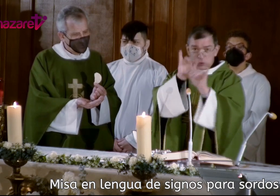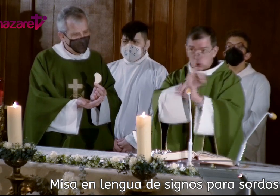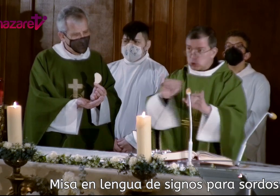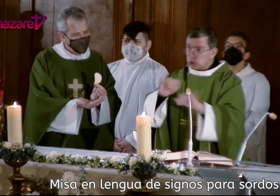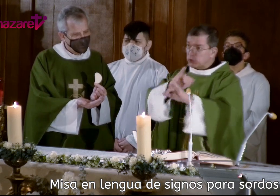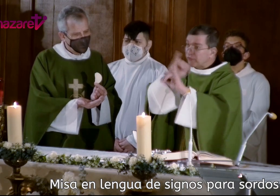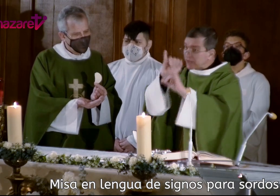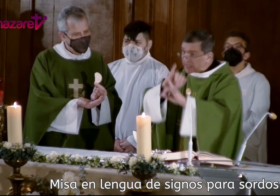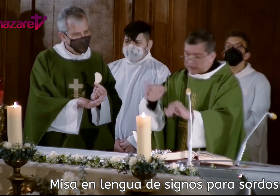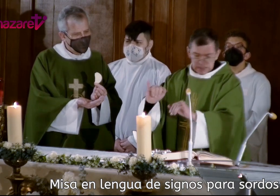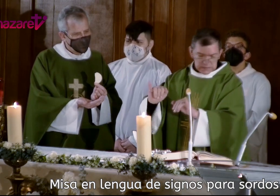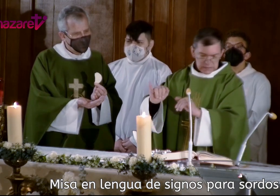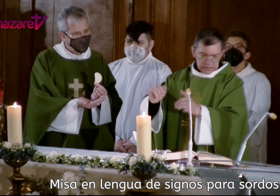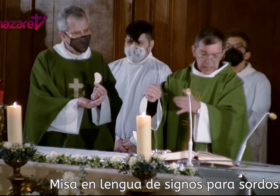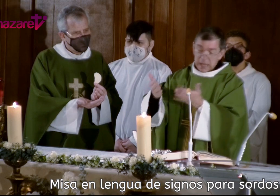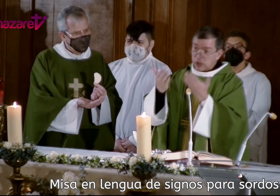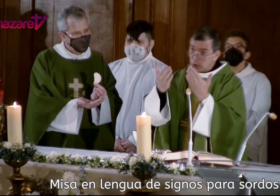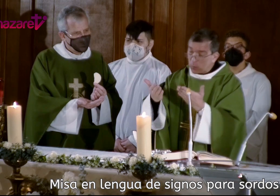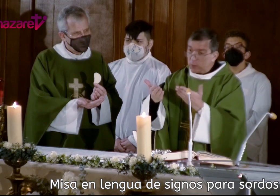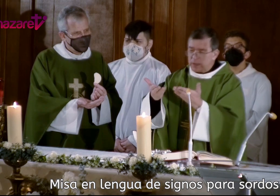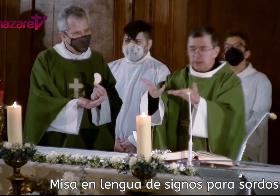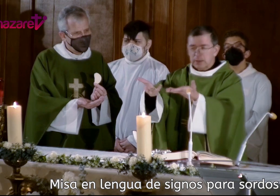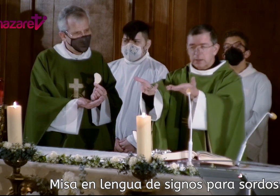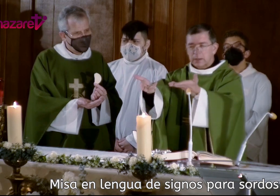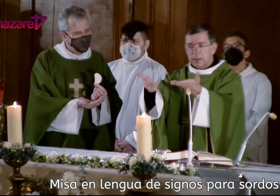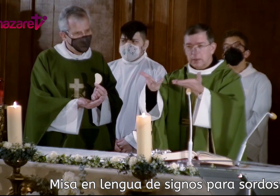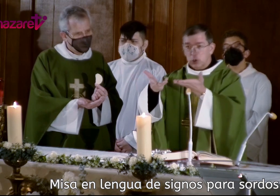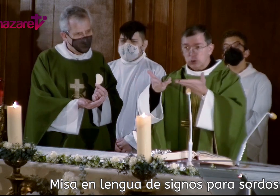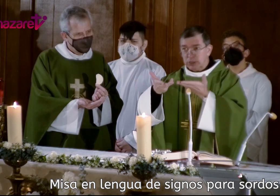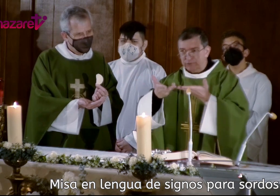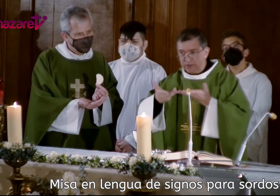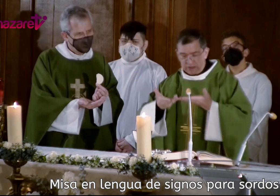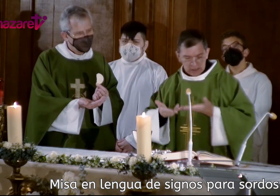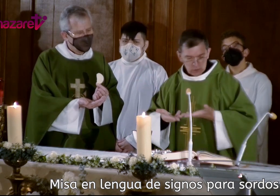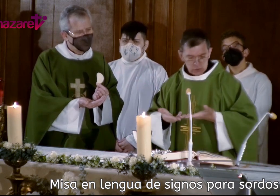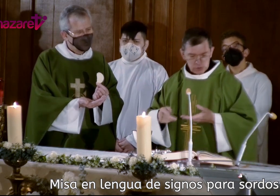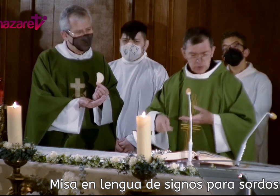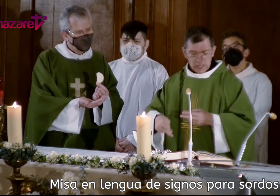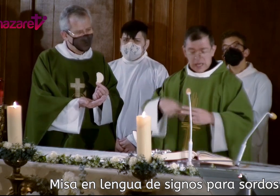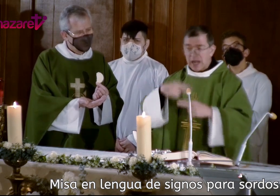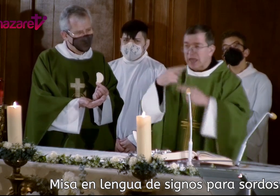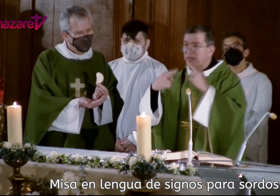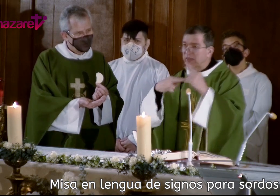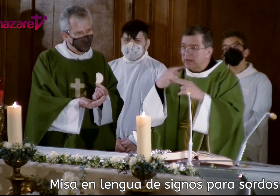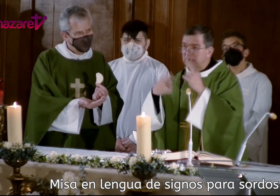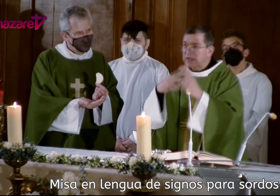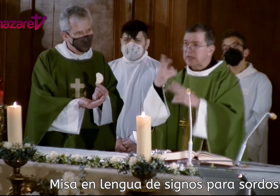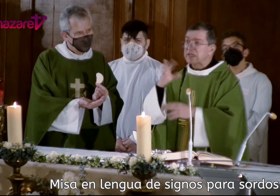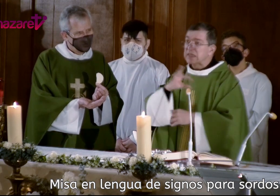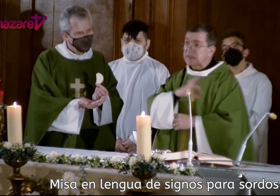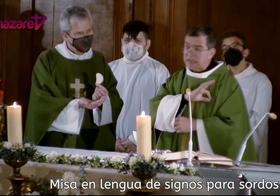Dichosos, felices, enhorabuena los invitados a la cena del